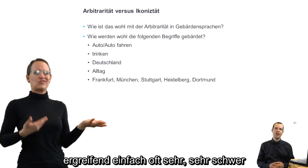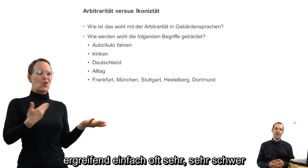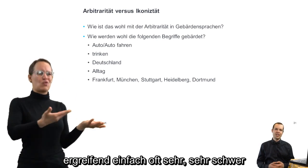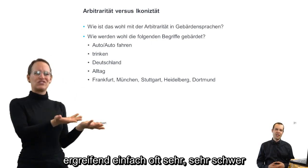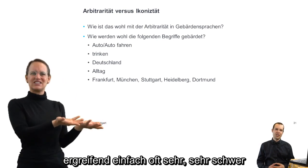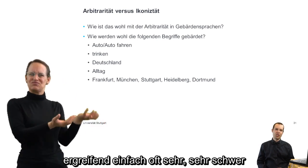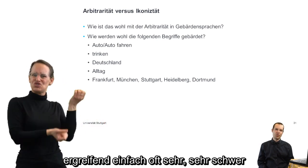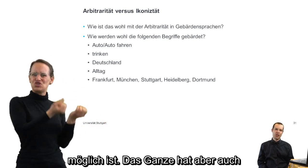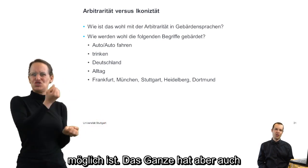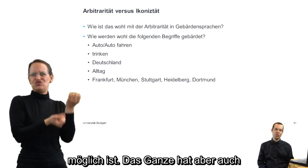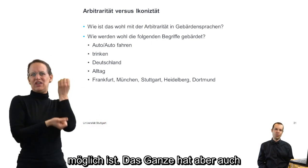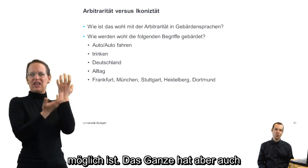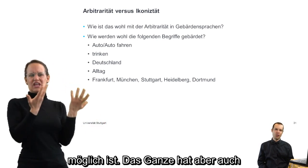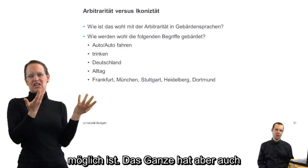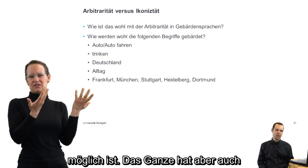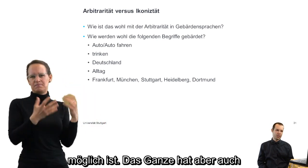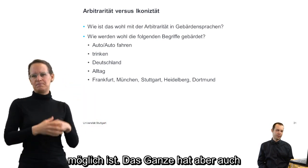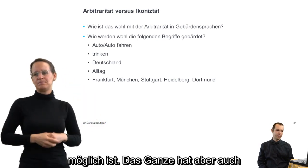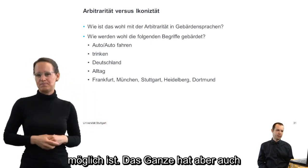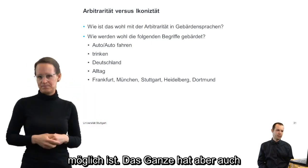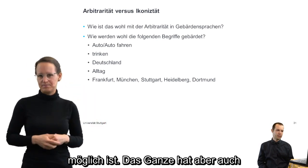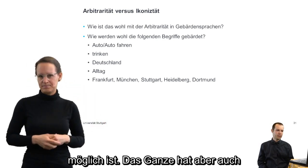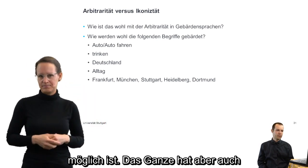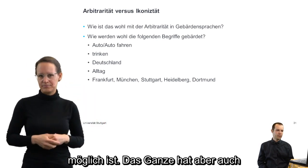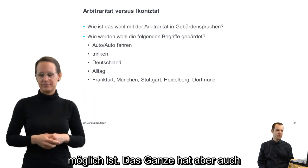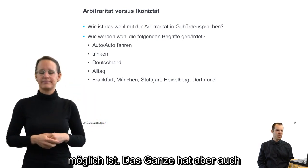einfach oft sehr, sehr schwer nur möglich ist.